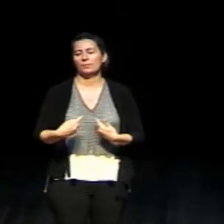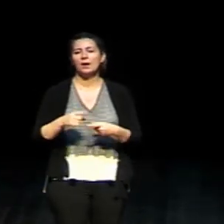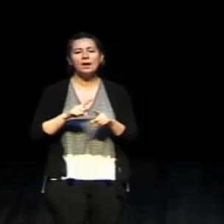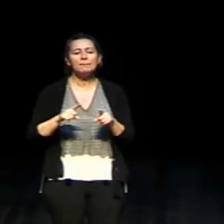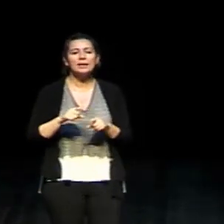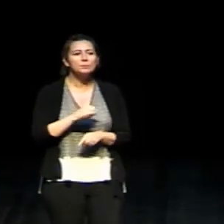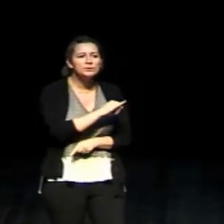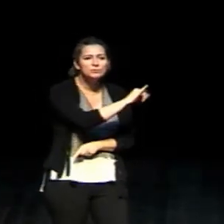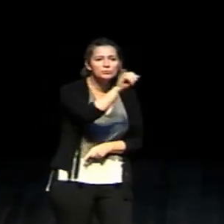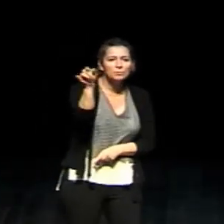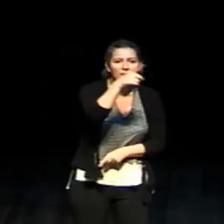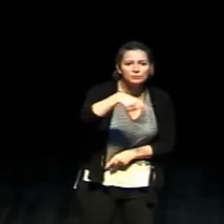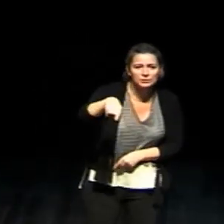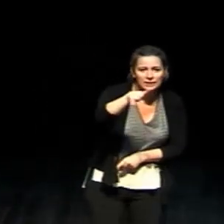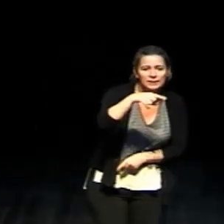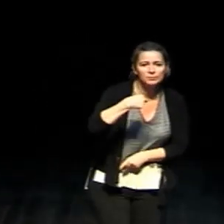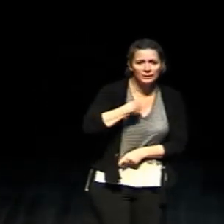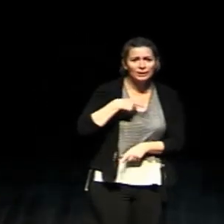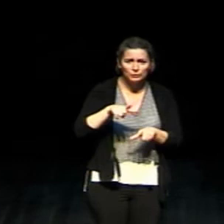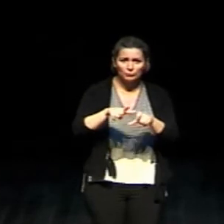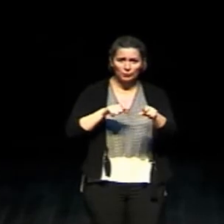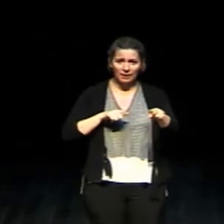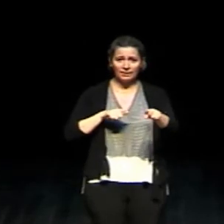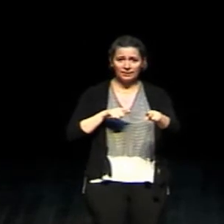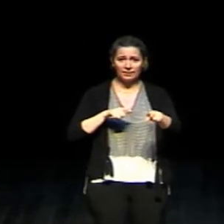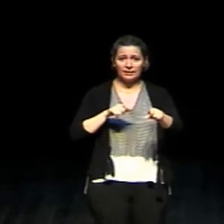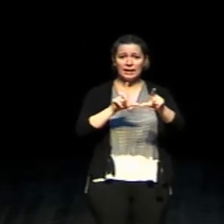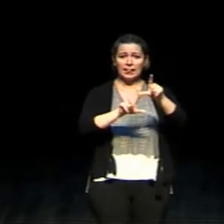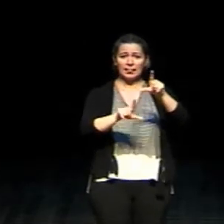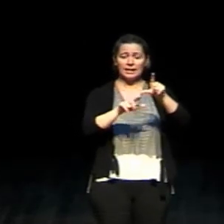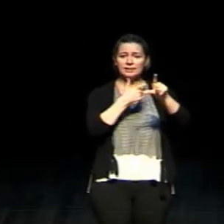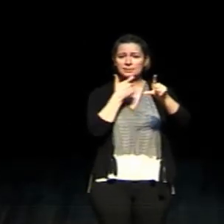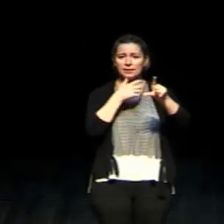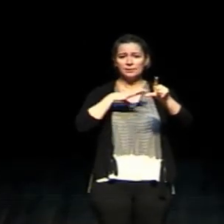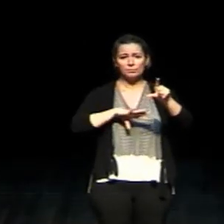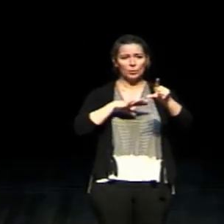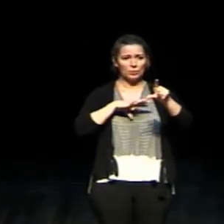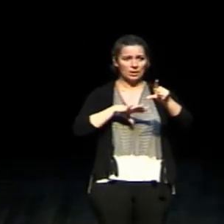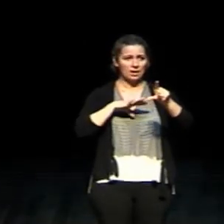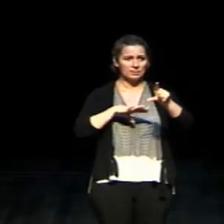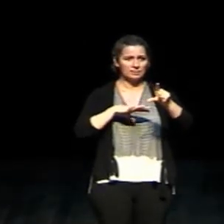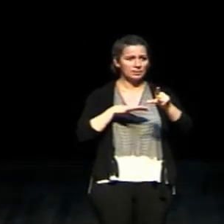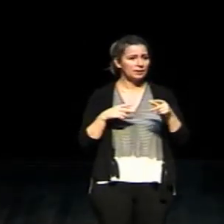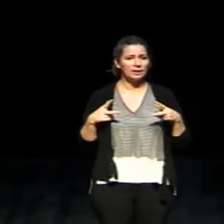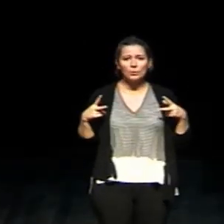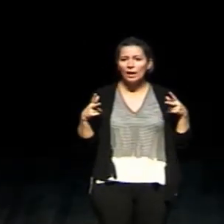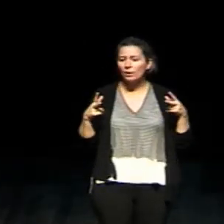e de licenciatura que são um desafio de fato. Muitos que são formados, por